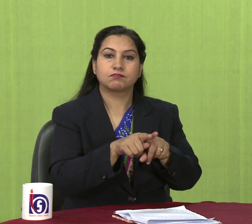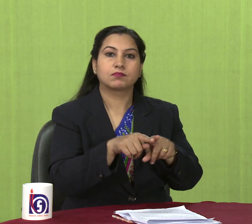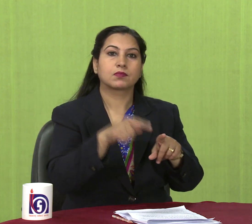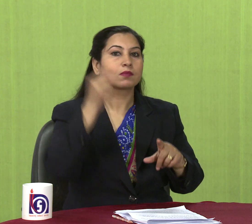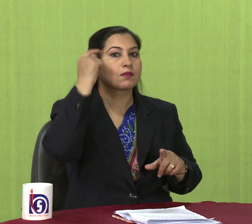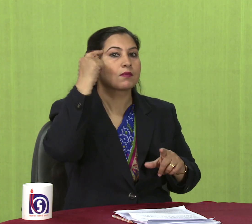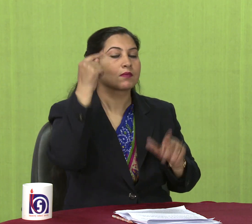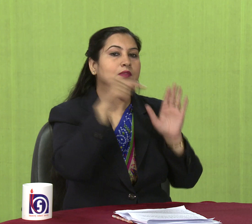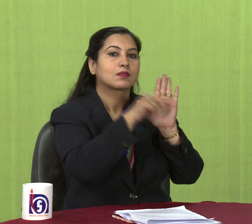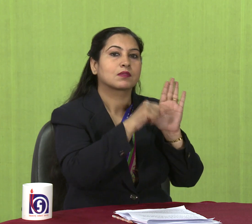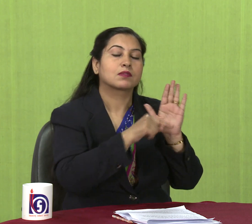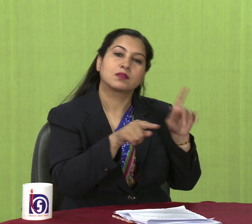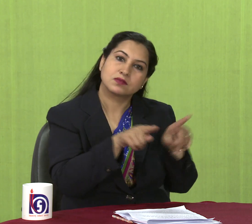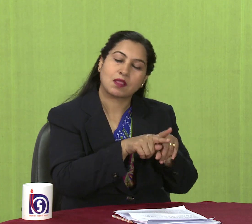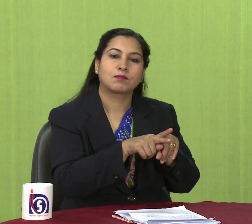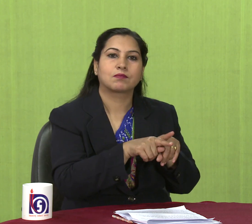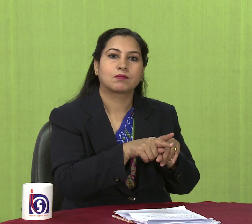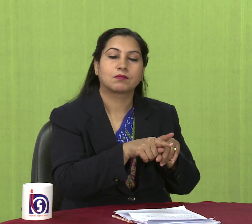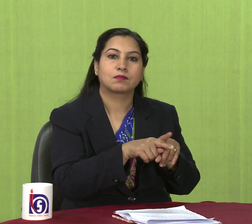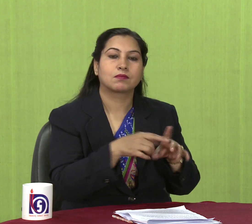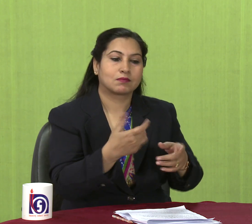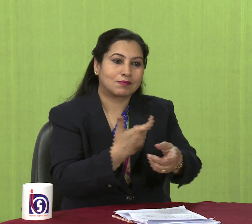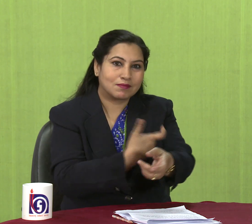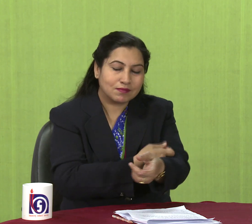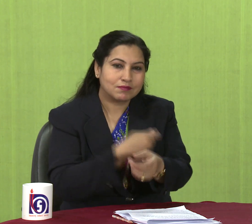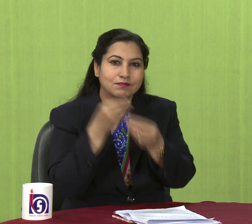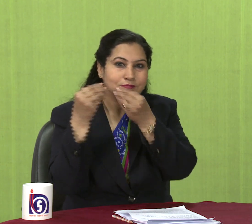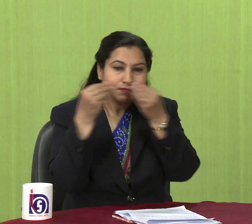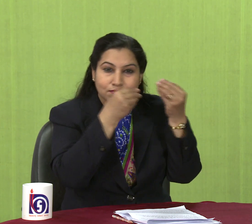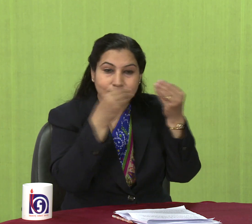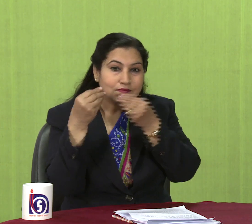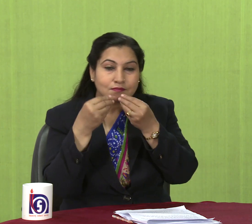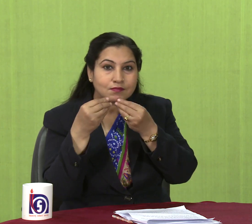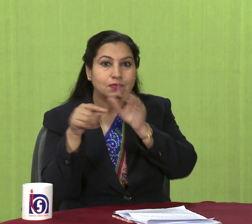मादक पदार्थों के सेवन से होने वाले नशे से